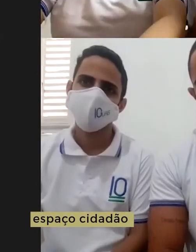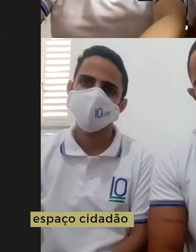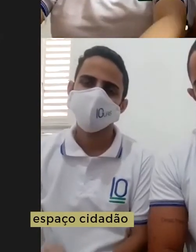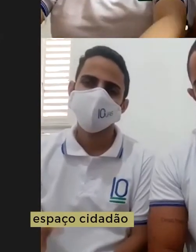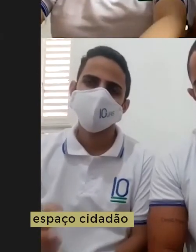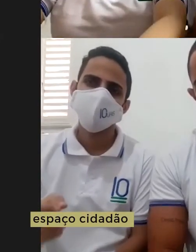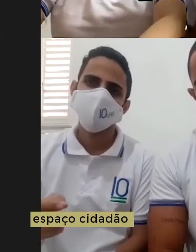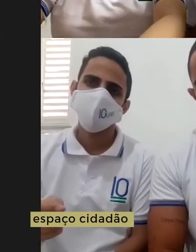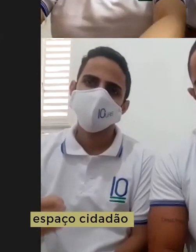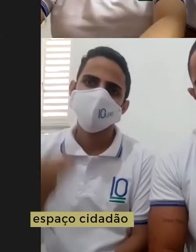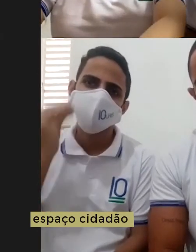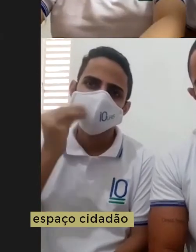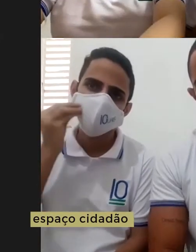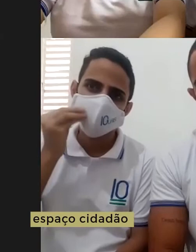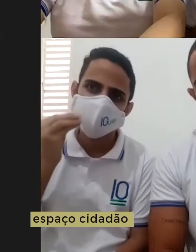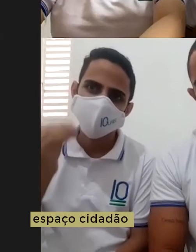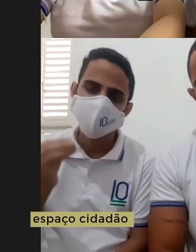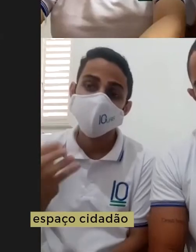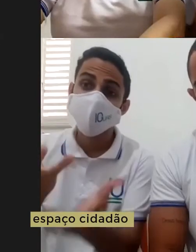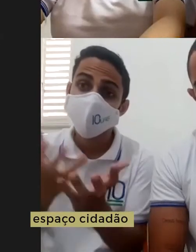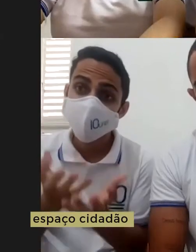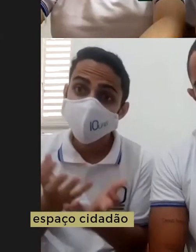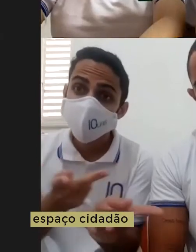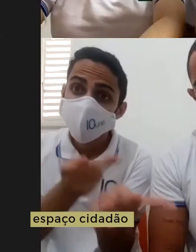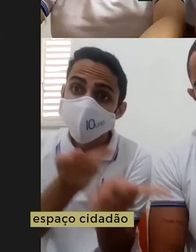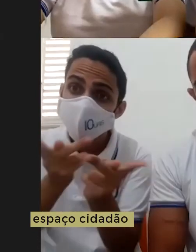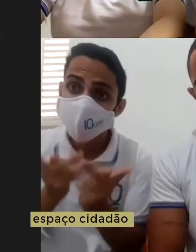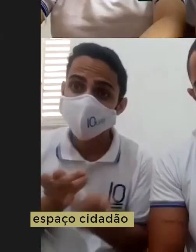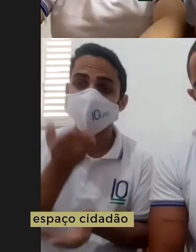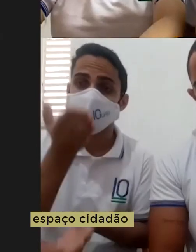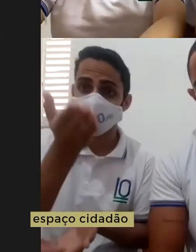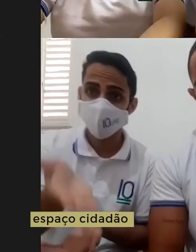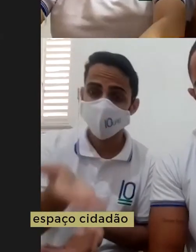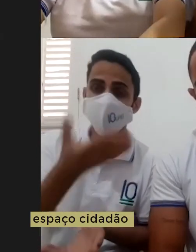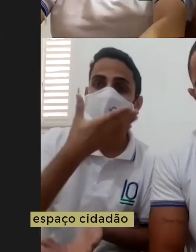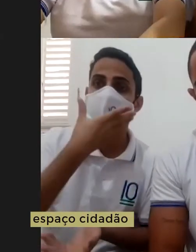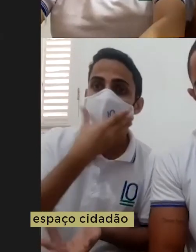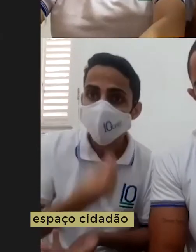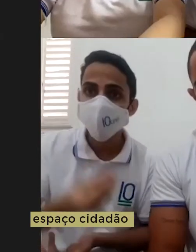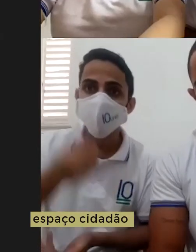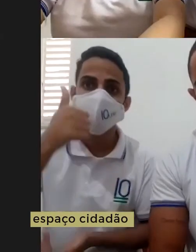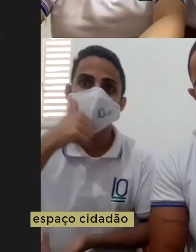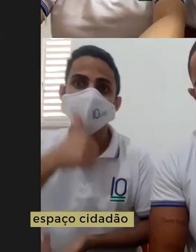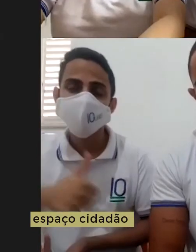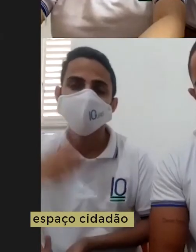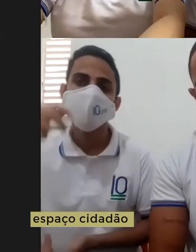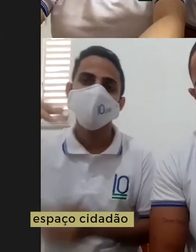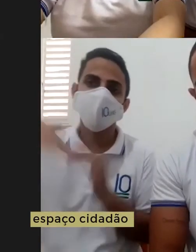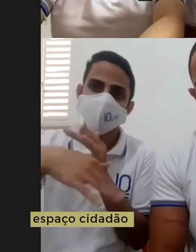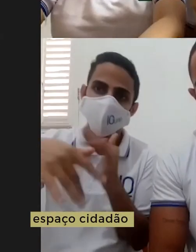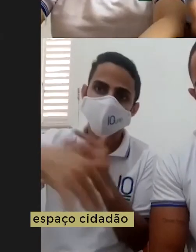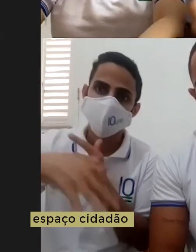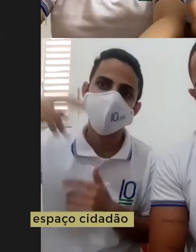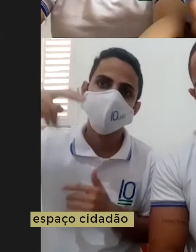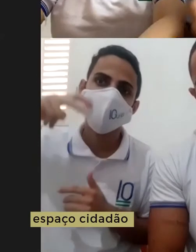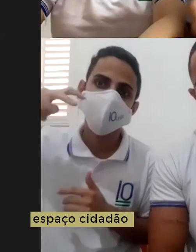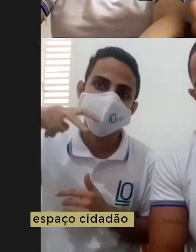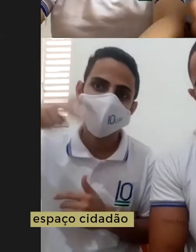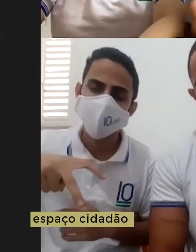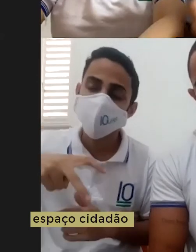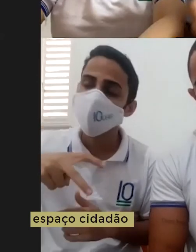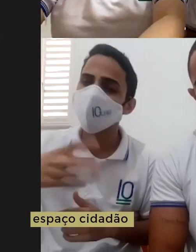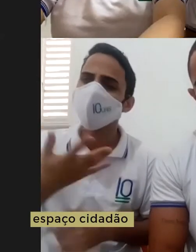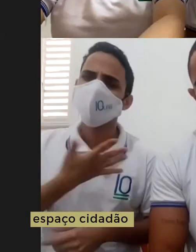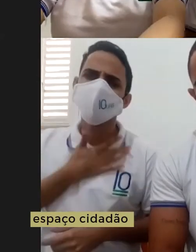E queremos convidar todos e todas as natalenses que, assim como nós, não está mais conformado com a forma